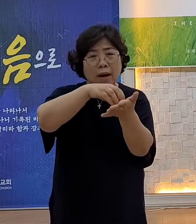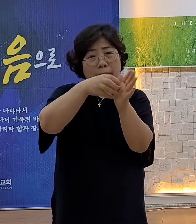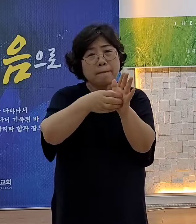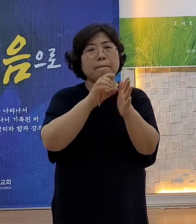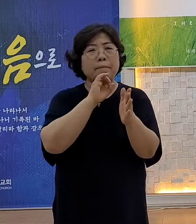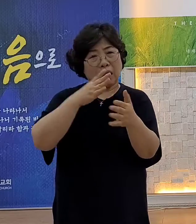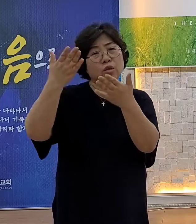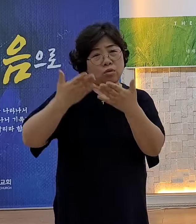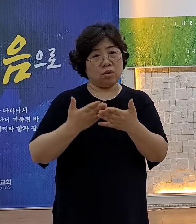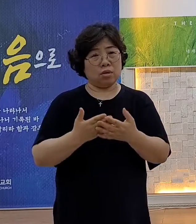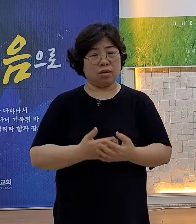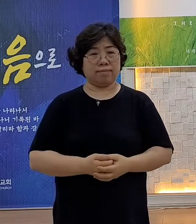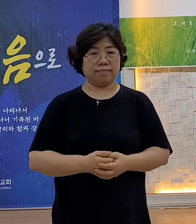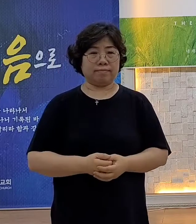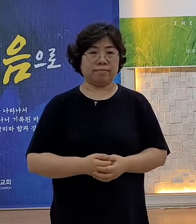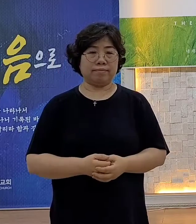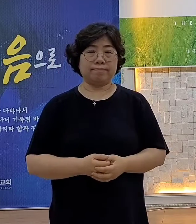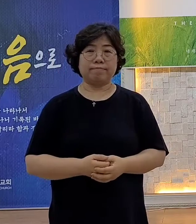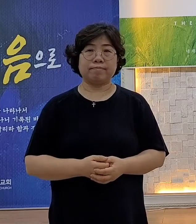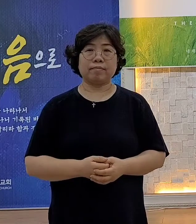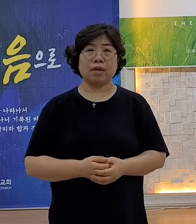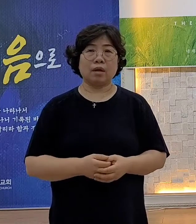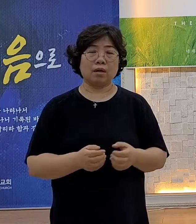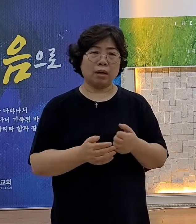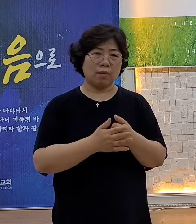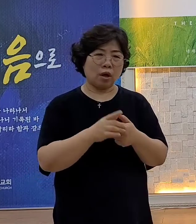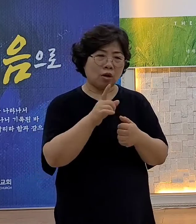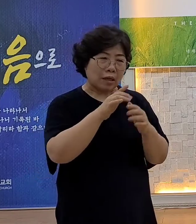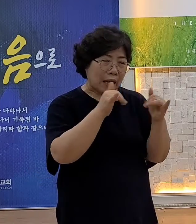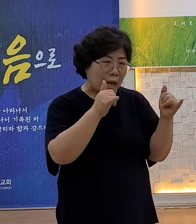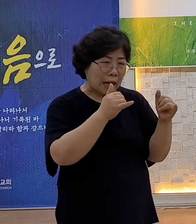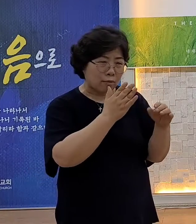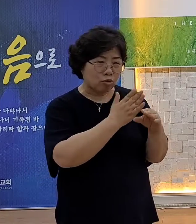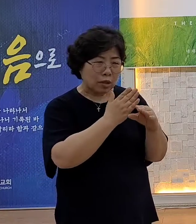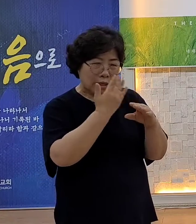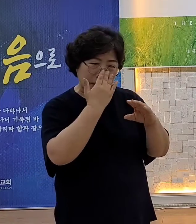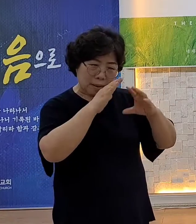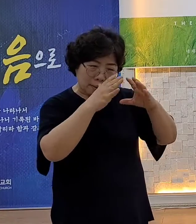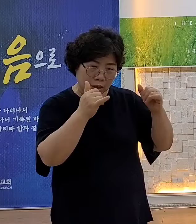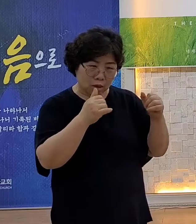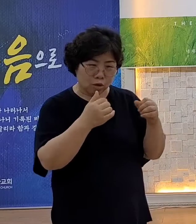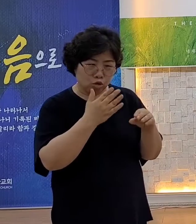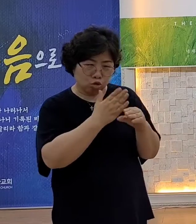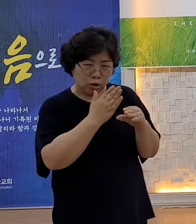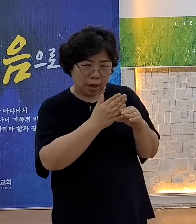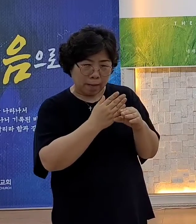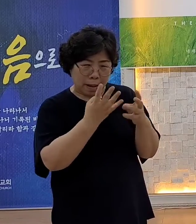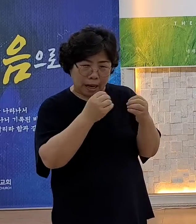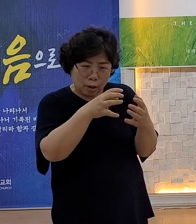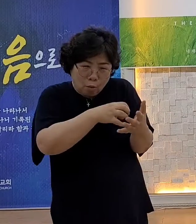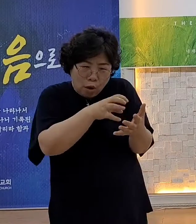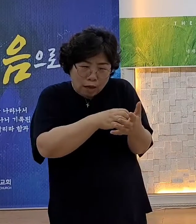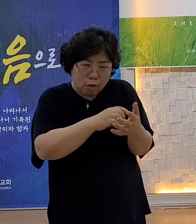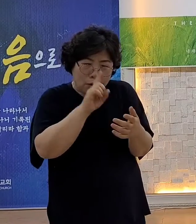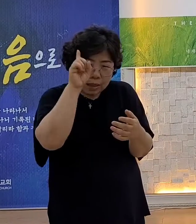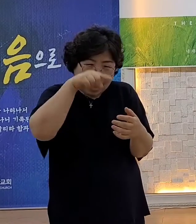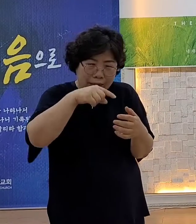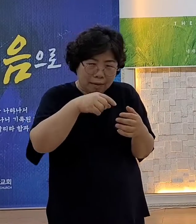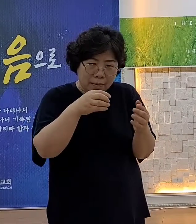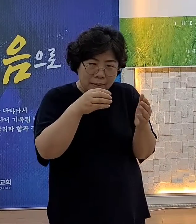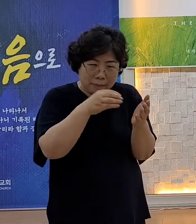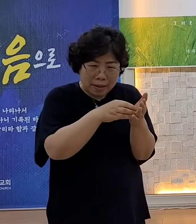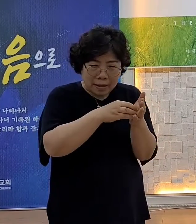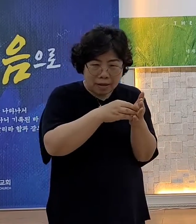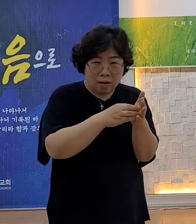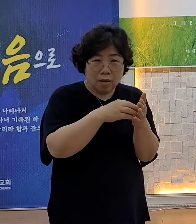사람은 성경에 나와 있잖아요. 그래서 하루 더 내일 거 좀 더 모아놓으면 그냥 편하게 좀 먹을 거야. 이렇게 내일 거